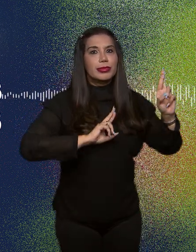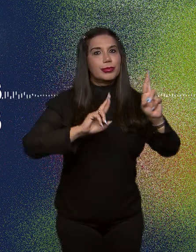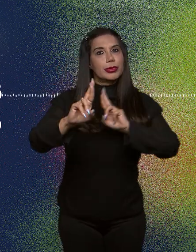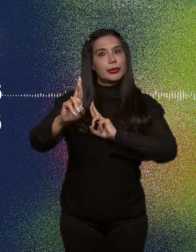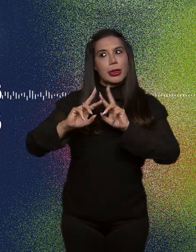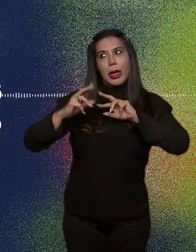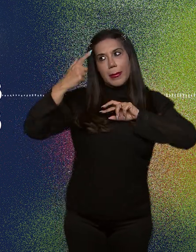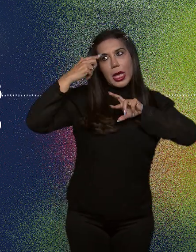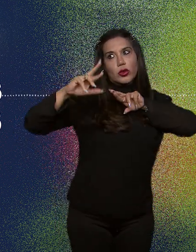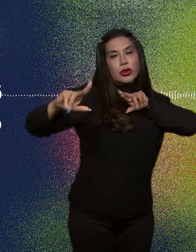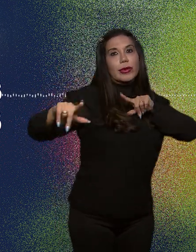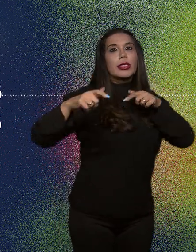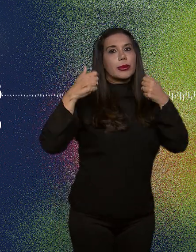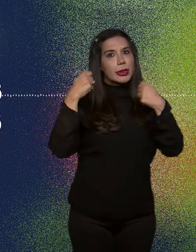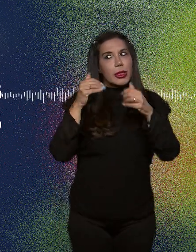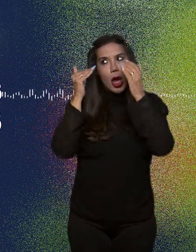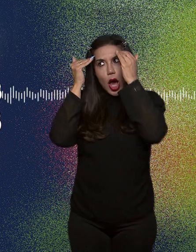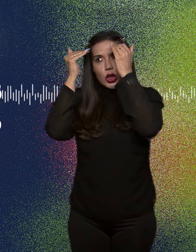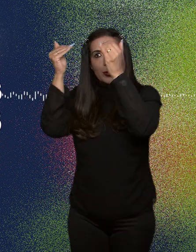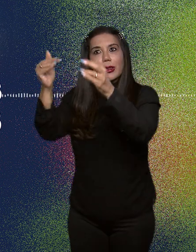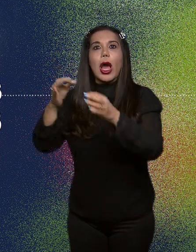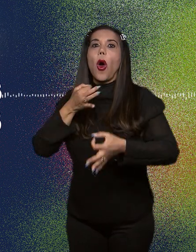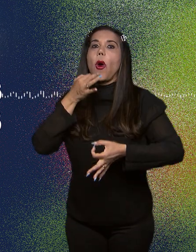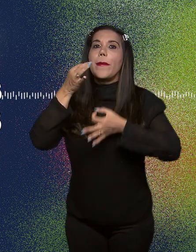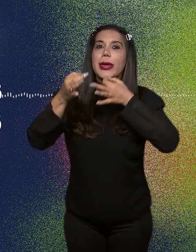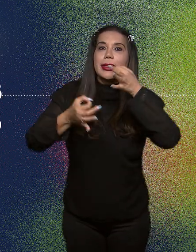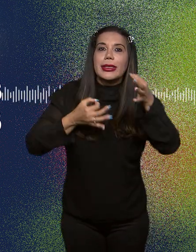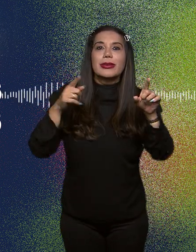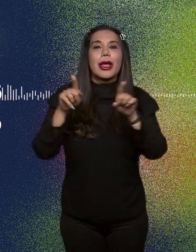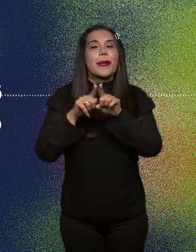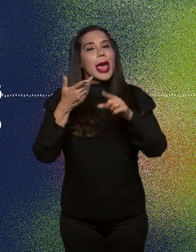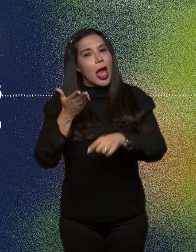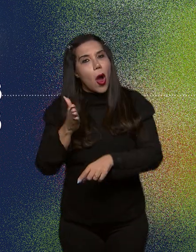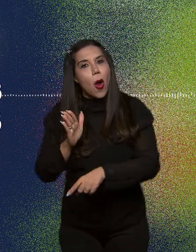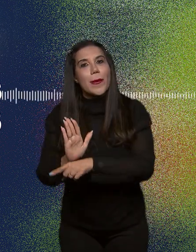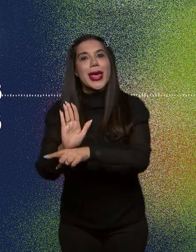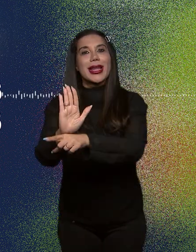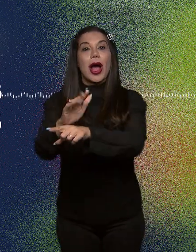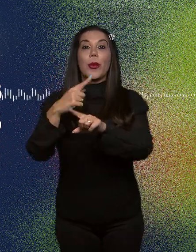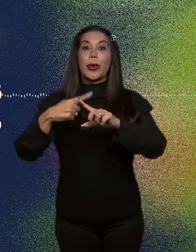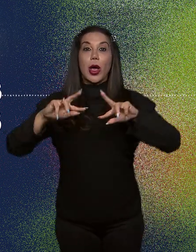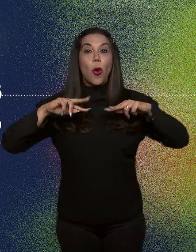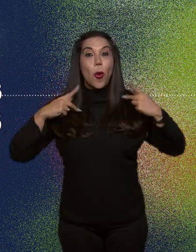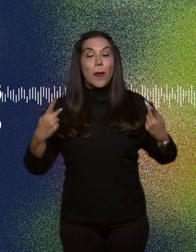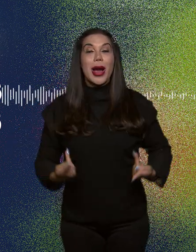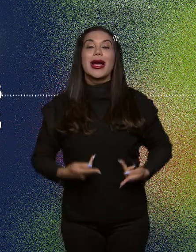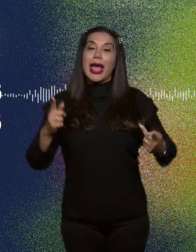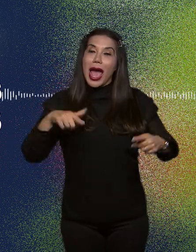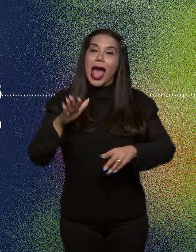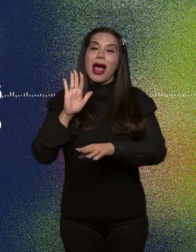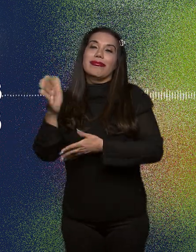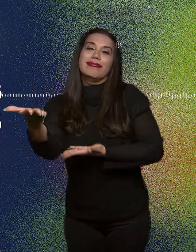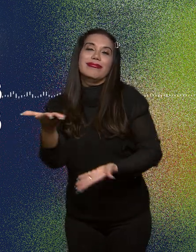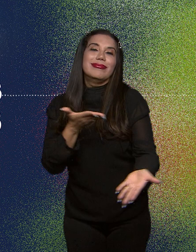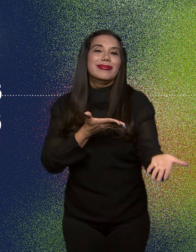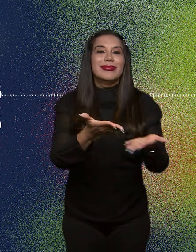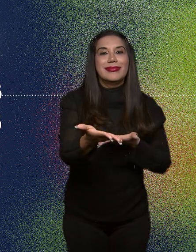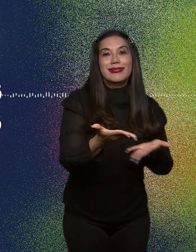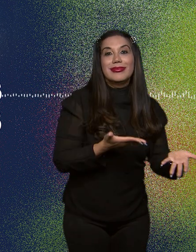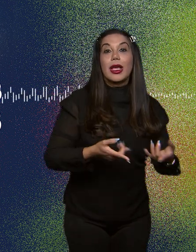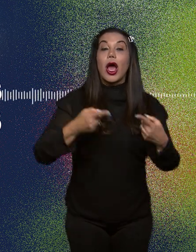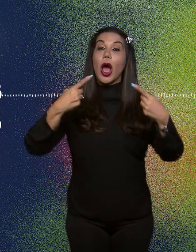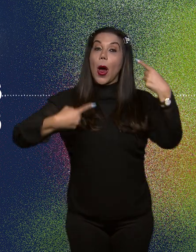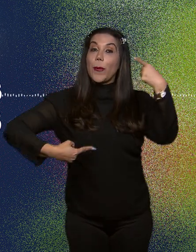pensa muito diferente da gente e também aprender a cooperar. Porque o ser humano é cooperativo.